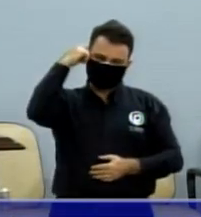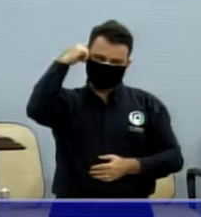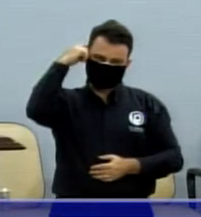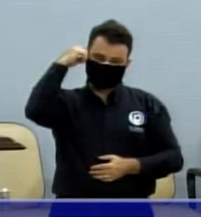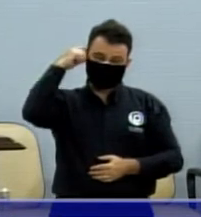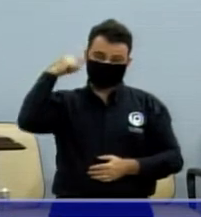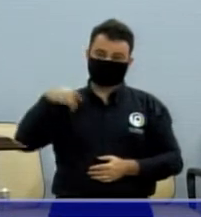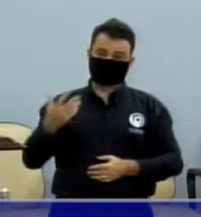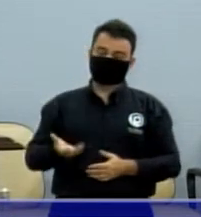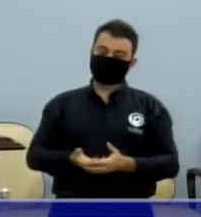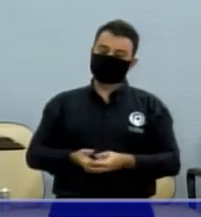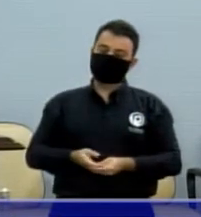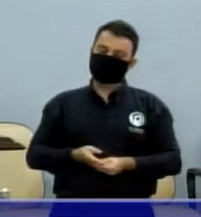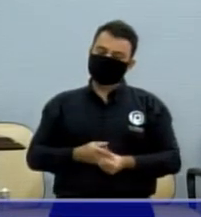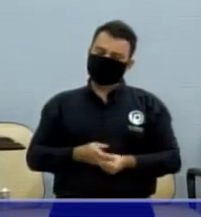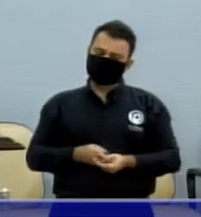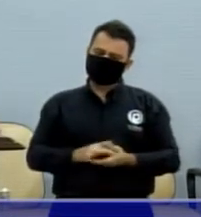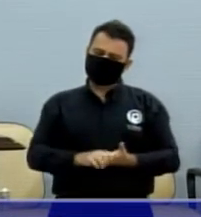Aproveitando esse 1 minuto e meio,